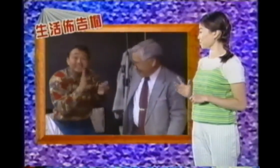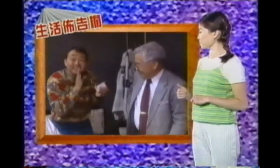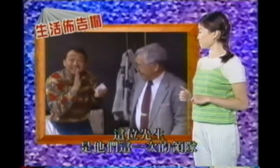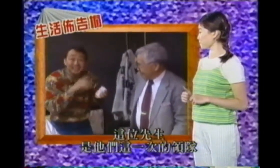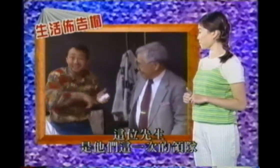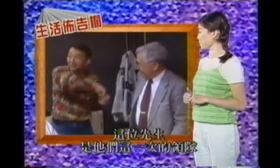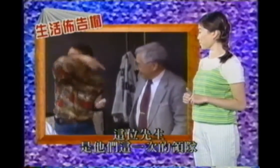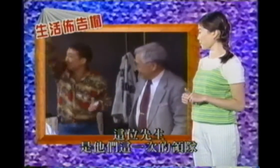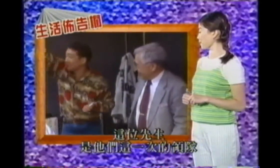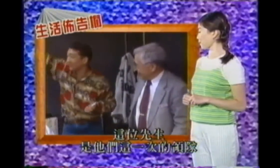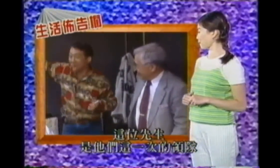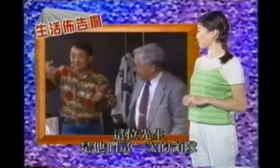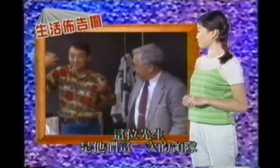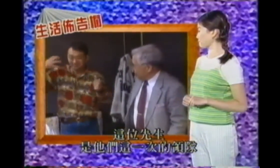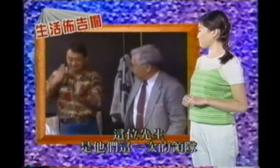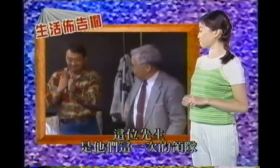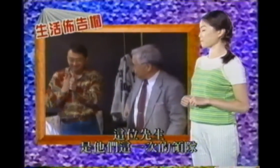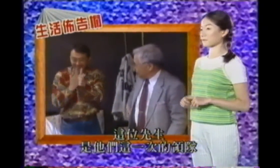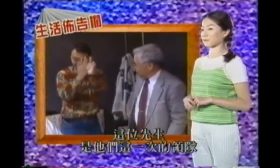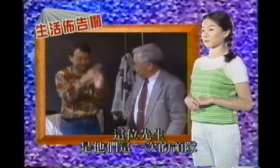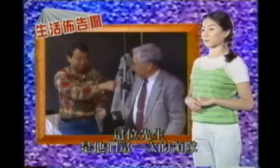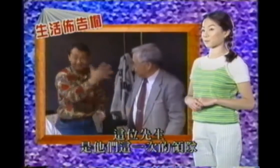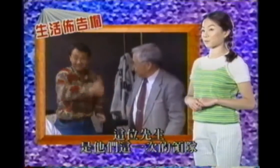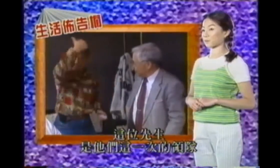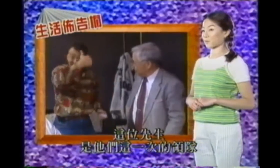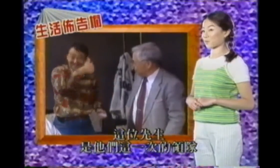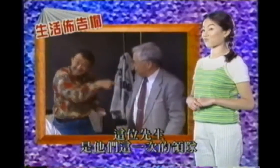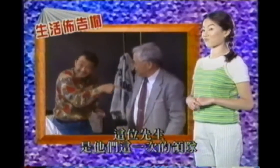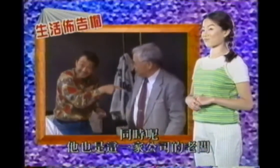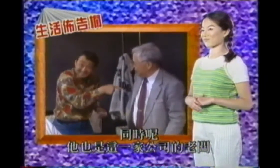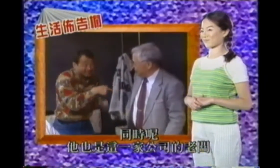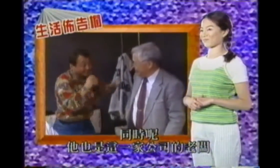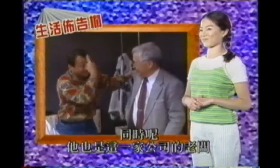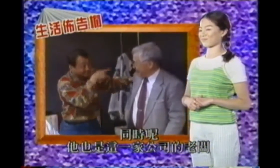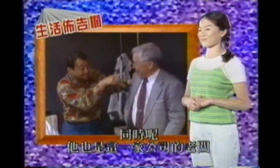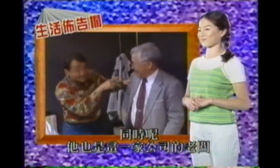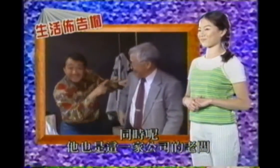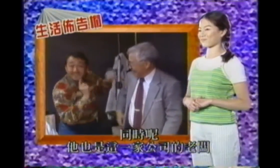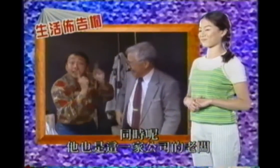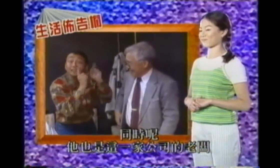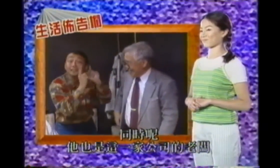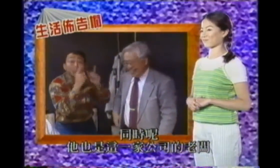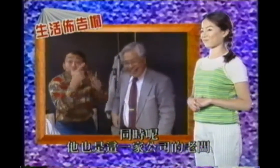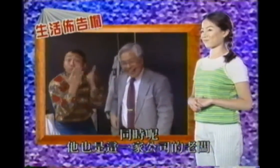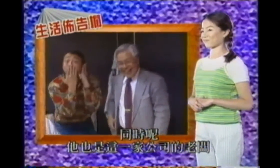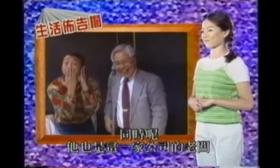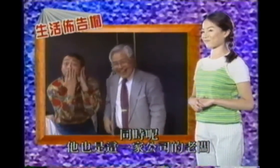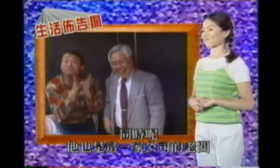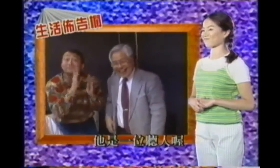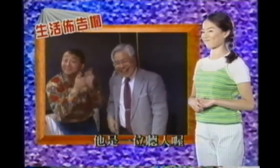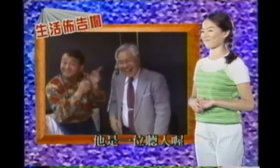这位先生呢，是他们这一次的领队，同时呢，他也是这家公司的老板，他是一位听